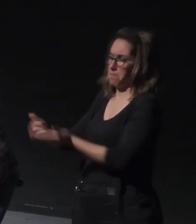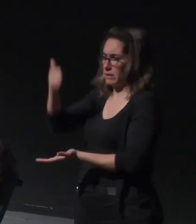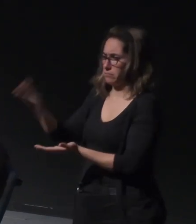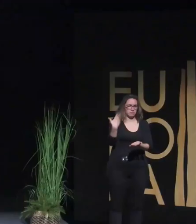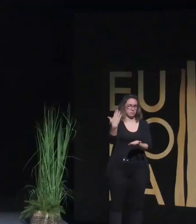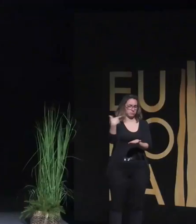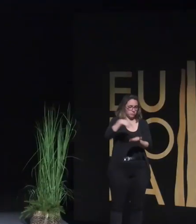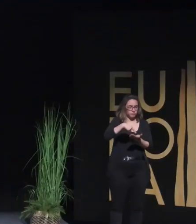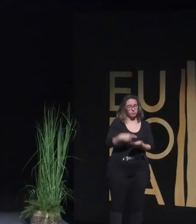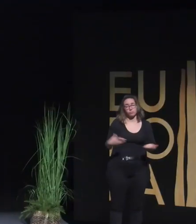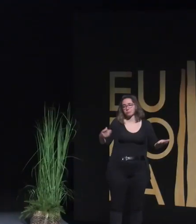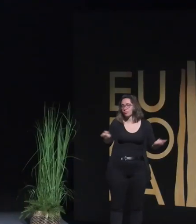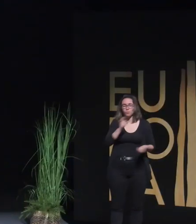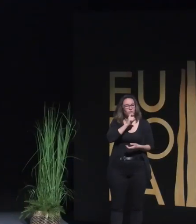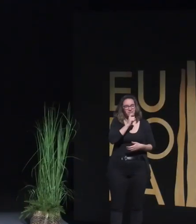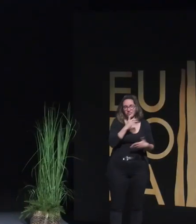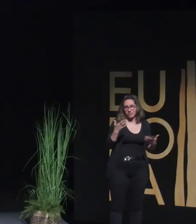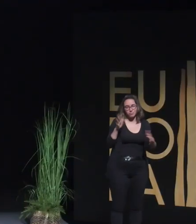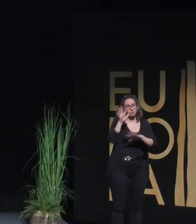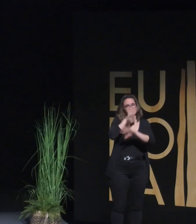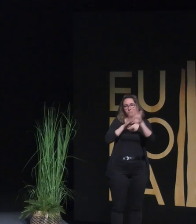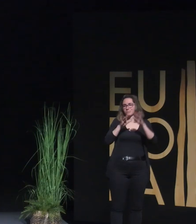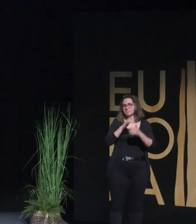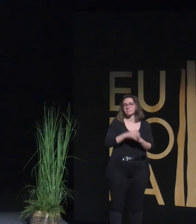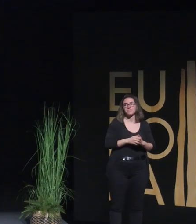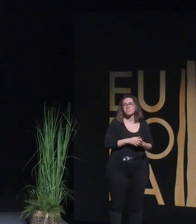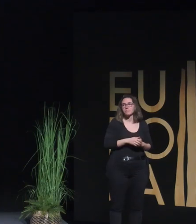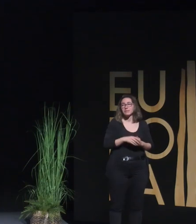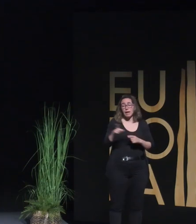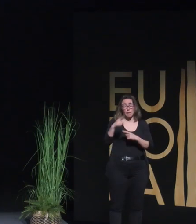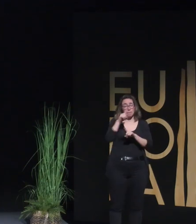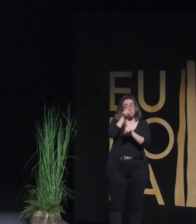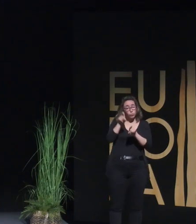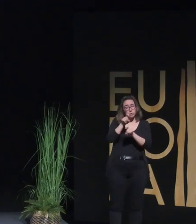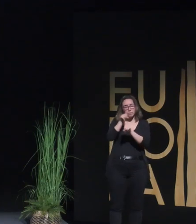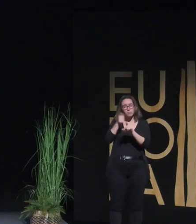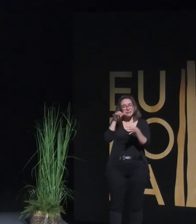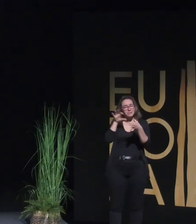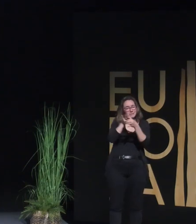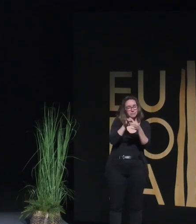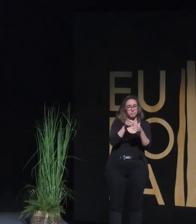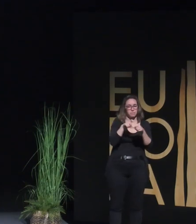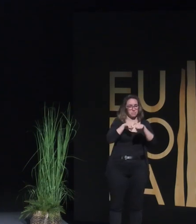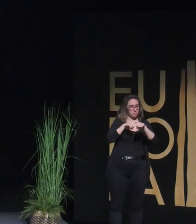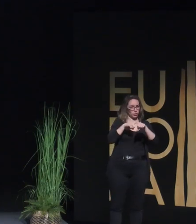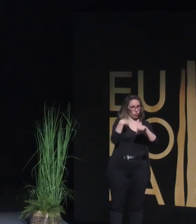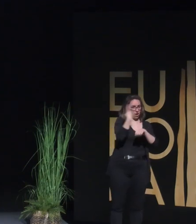Qué difícil, es que es muy difícil. Es muy complicado porque, si os fijáis, muchas de las preguntas que estáis haciendo tienen que ver con la personalidad ya de vuestros hijos o hijas,